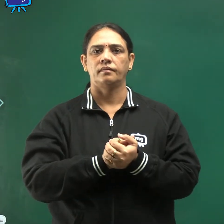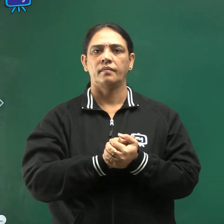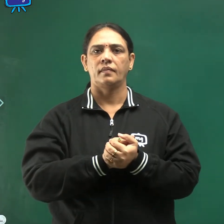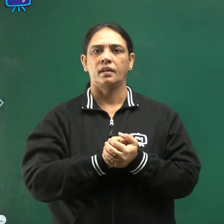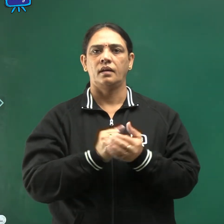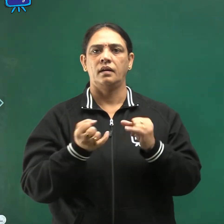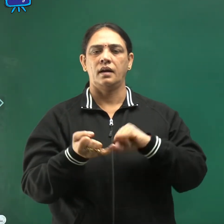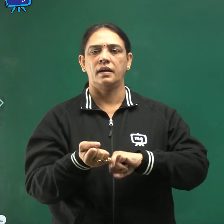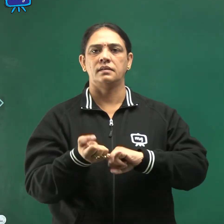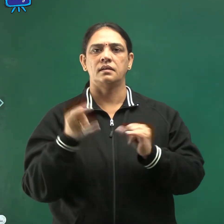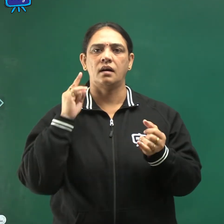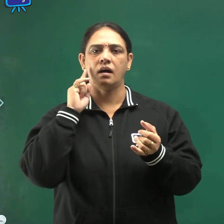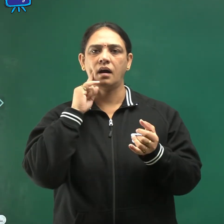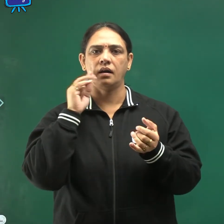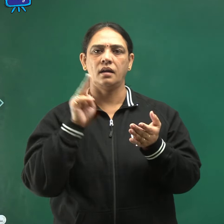साइन स्क्वायर 45